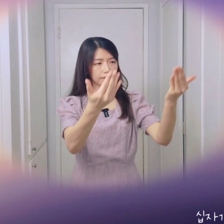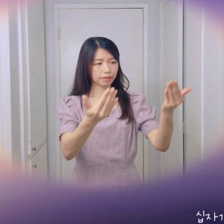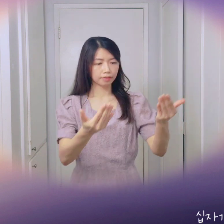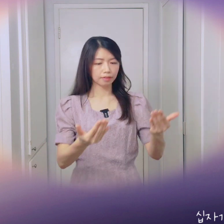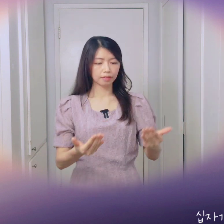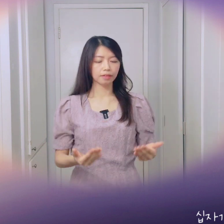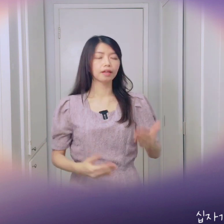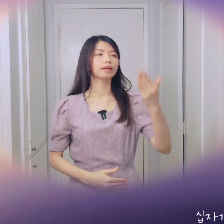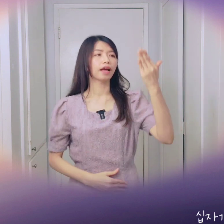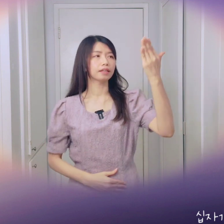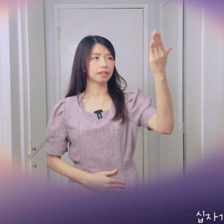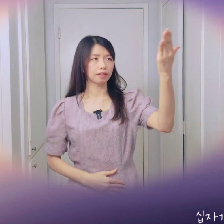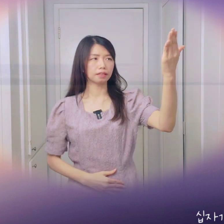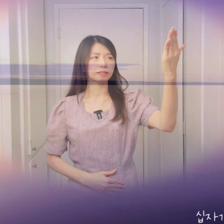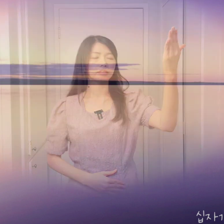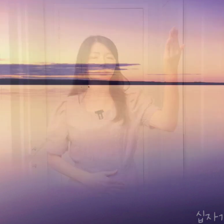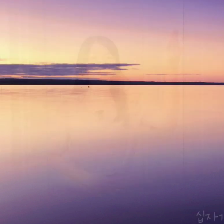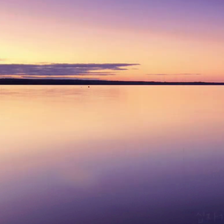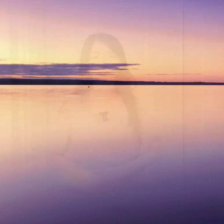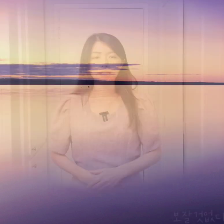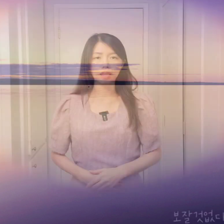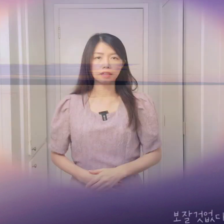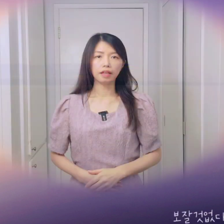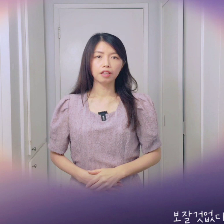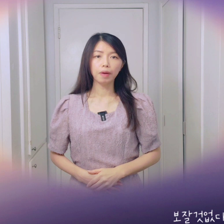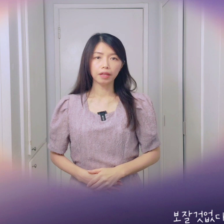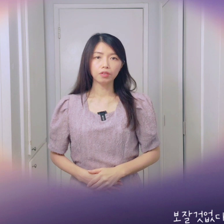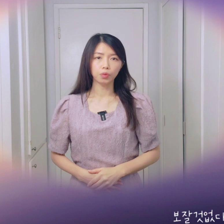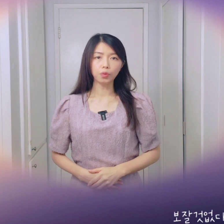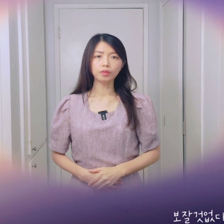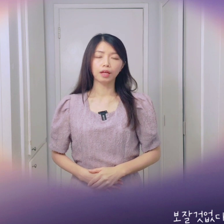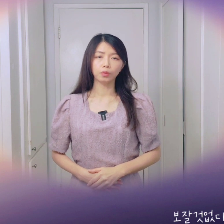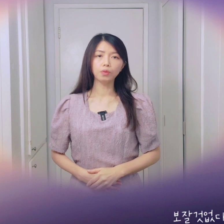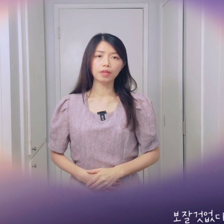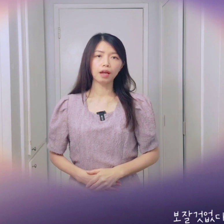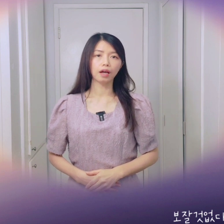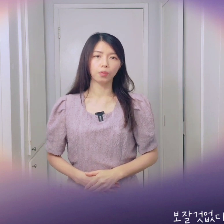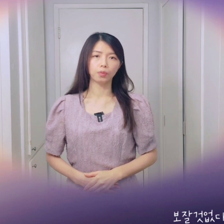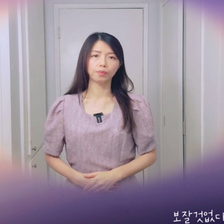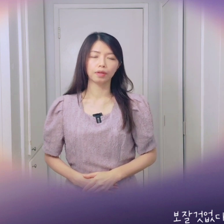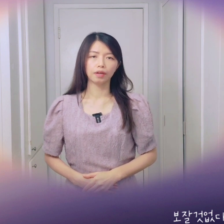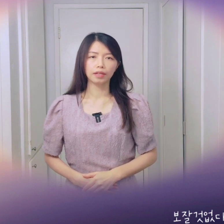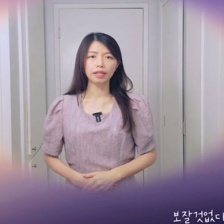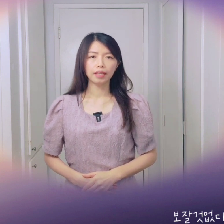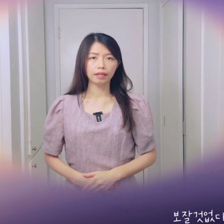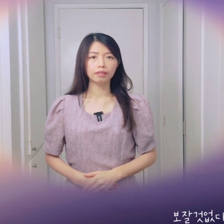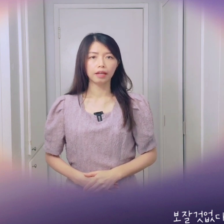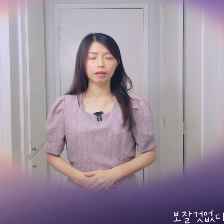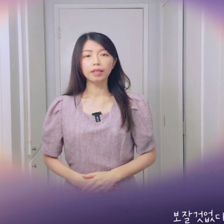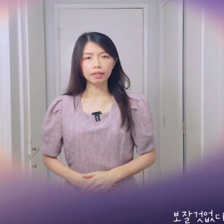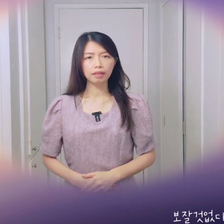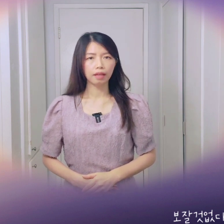사랑한 당신. 이 작은 나를 받아주오. 나도 사랑하오. 이